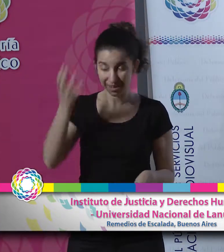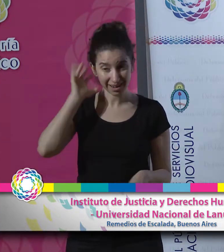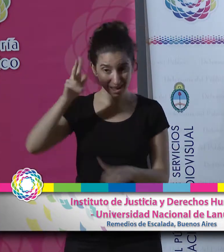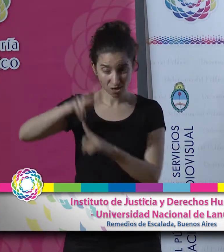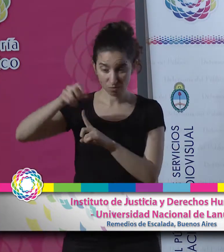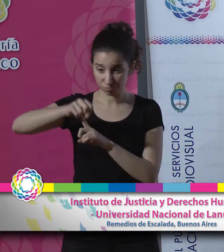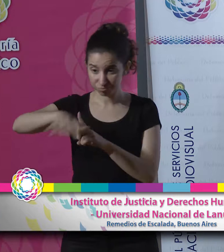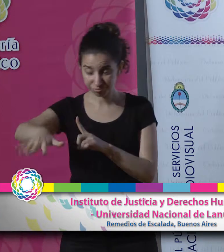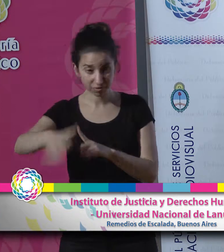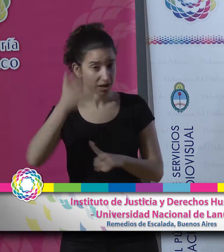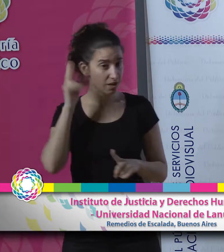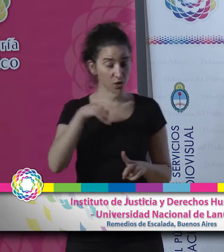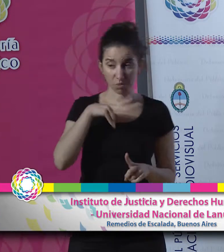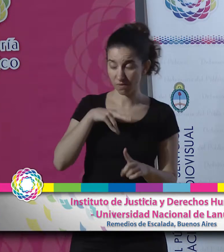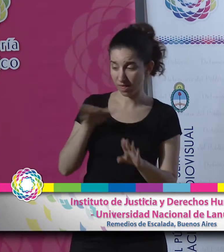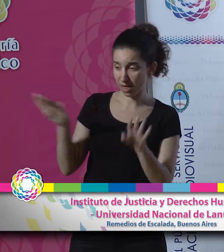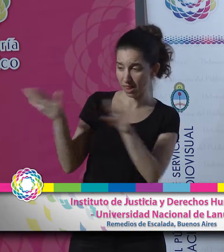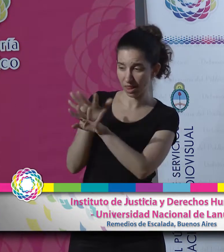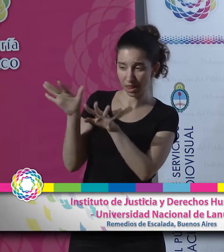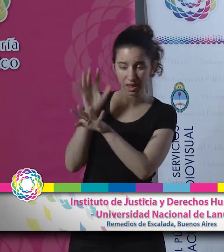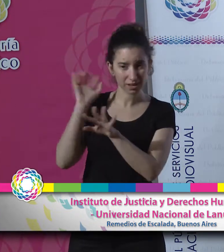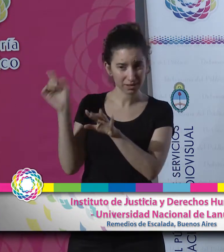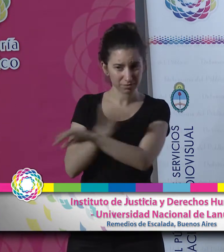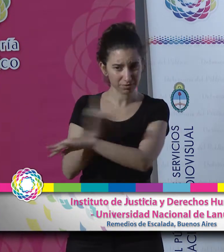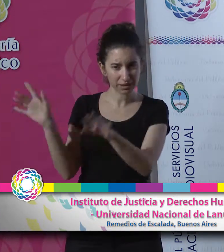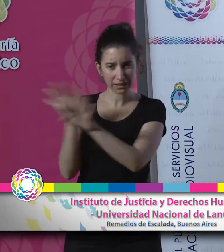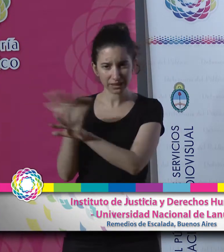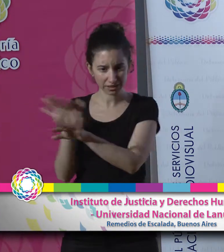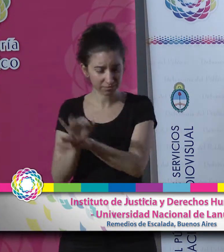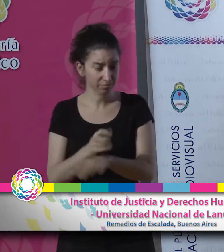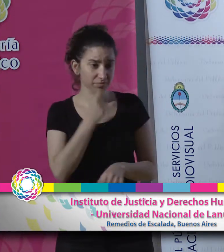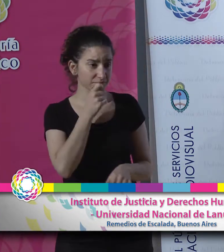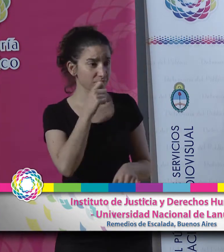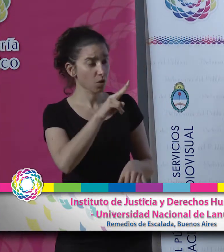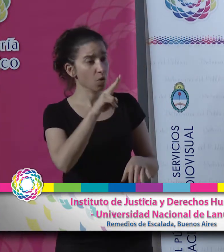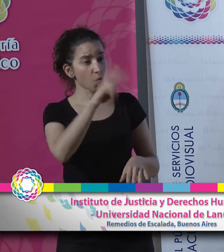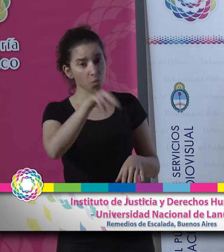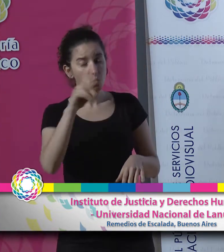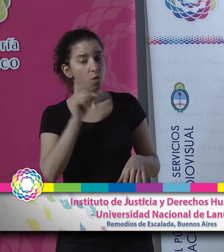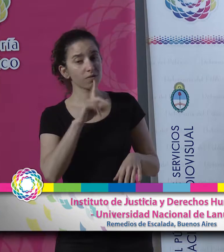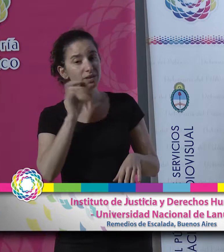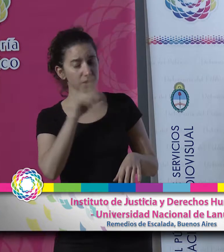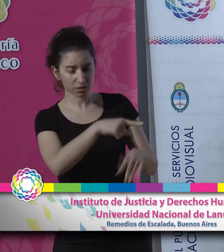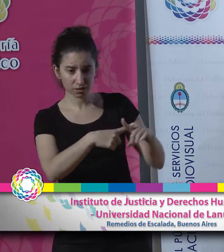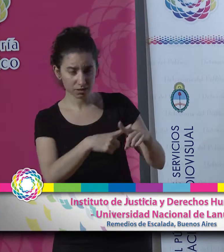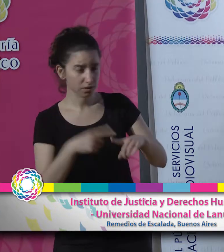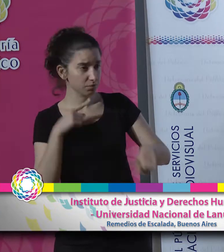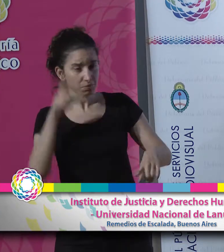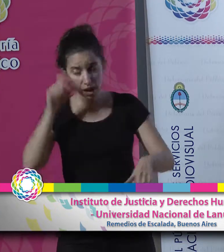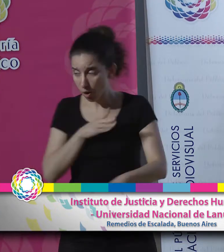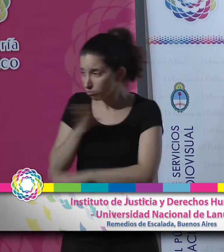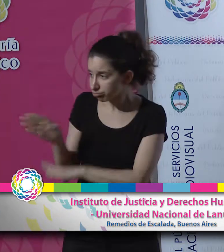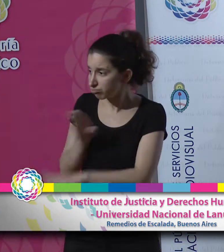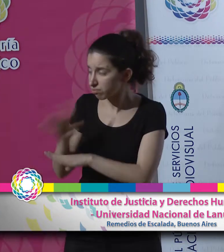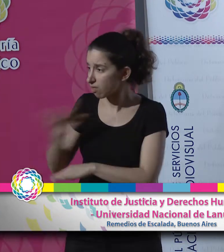de medios comerciales en este caso vorterix todas las reclamos que se hicieron la com sobre ese tema no tuvieron ninguna respuesta y al